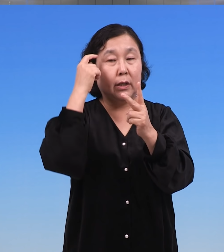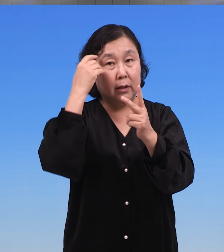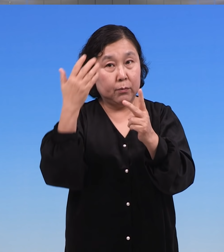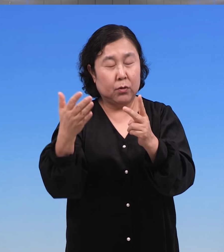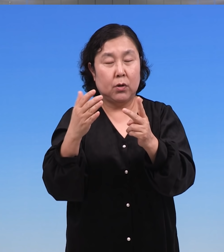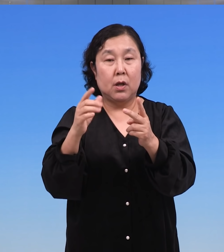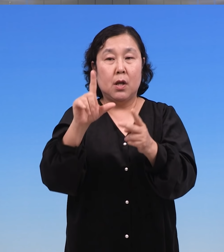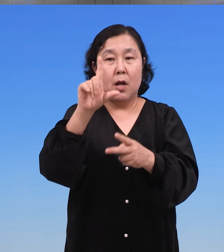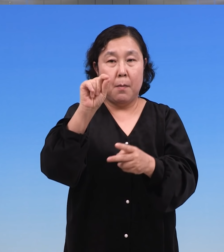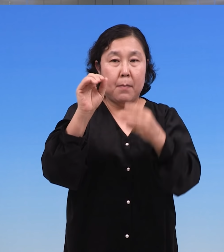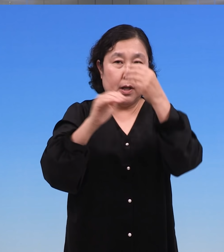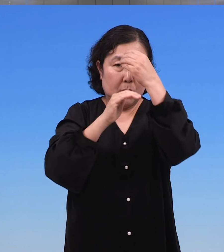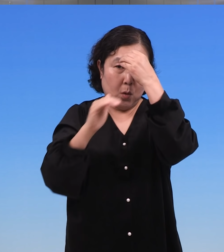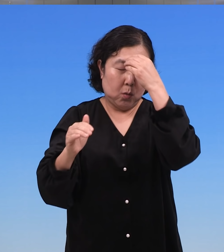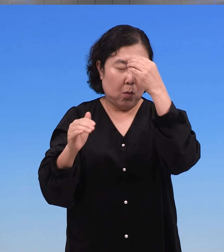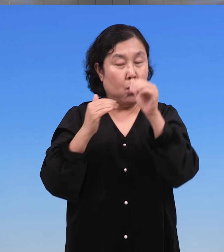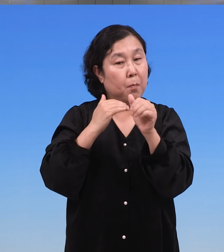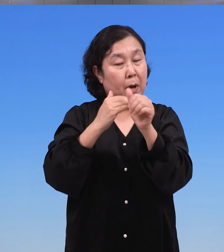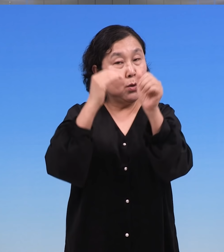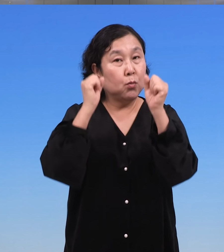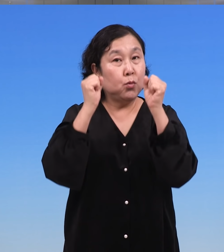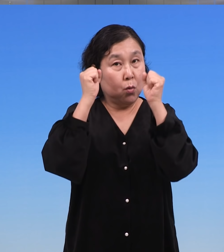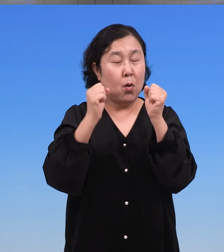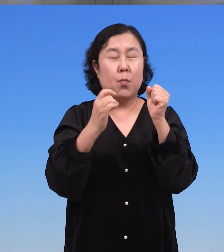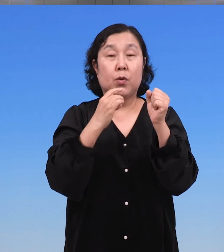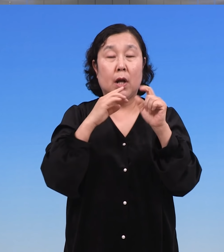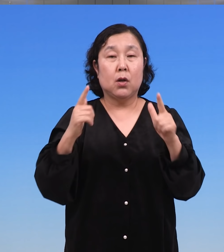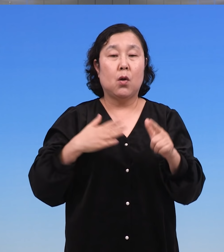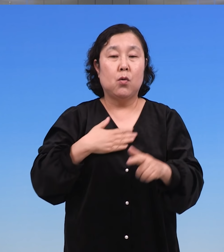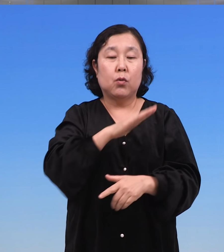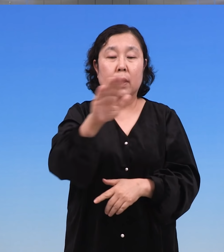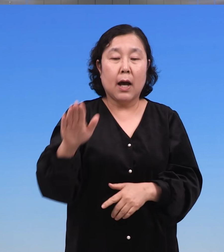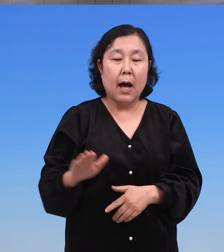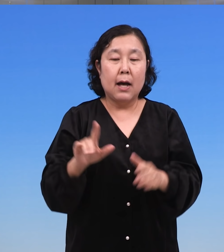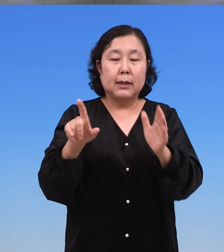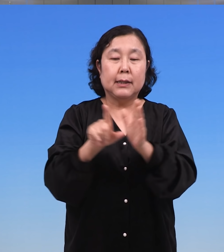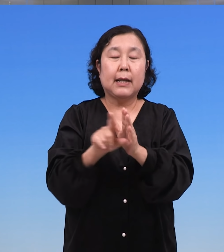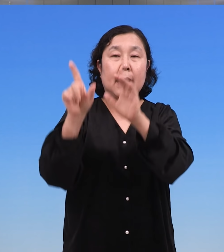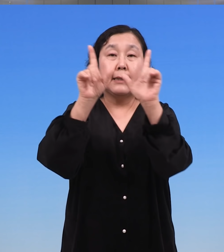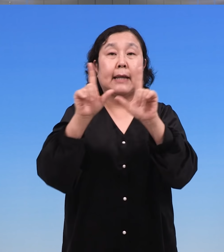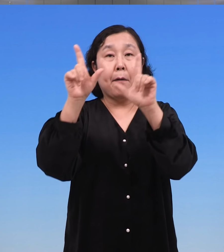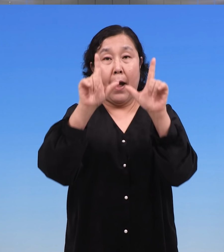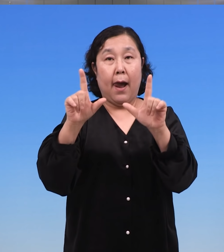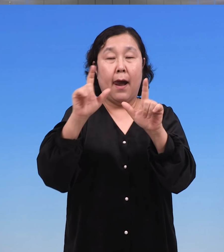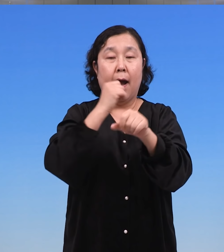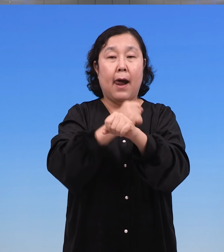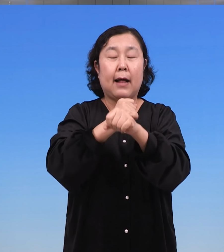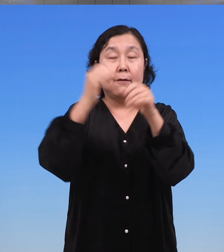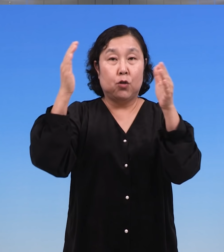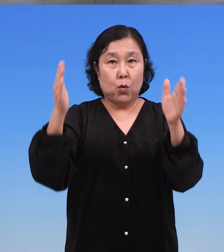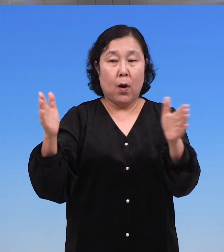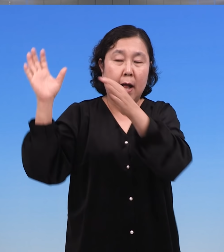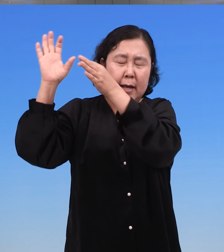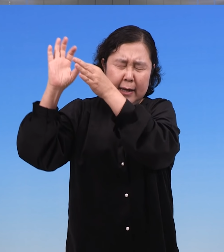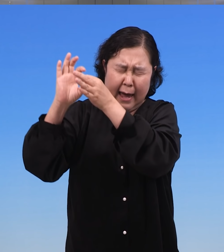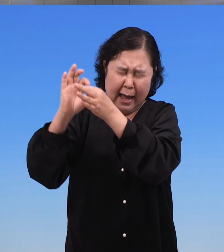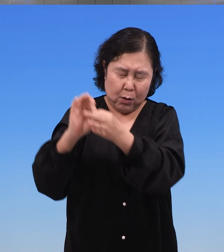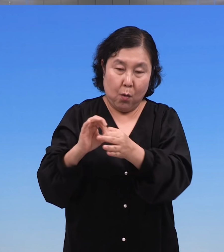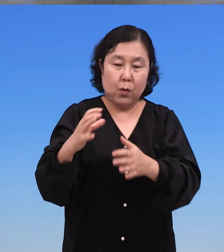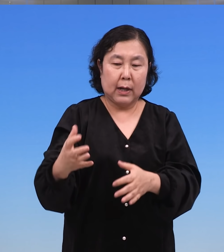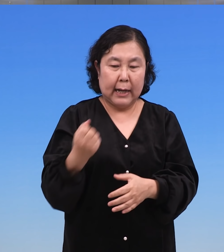질문은 일만수도 파송 운동과 관련해서 뿐만이 아니고 우리의 신앙생활하는 이 땅에서의 삶의 내내 던져야